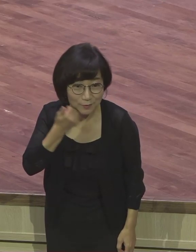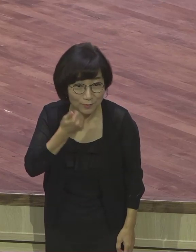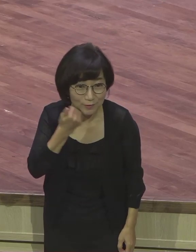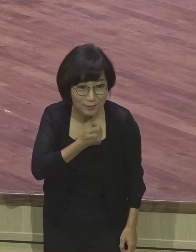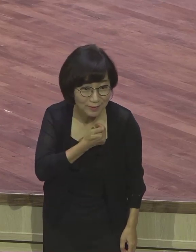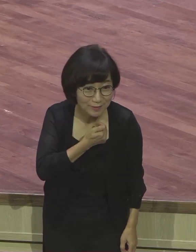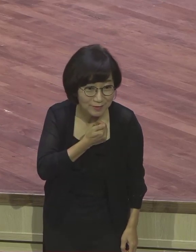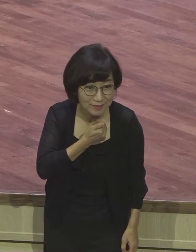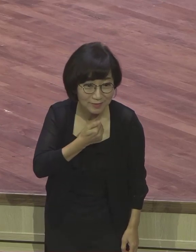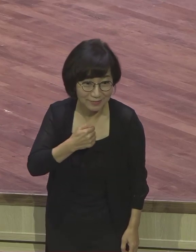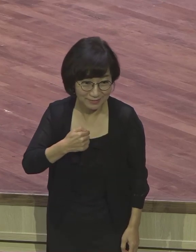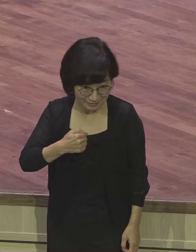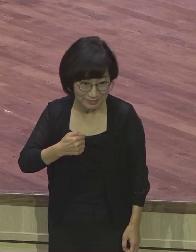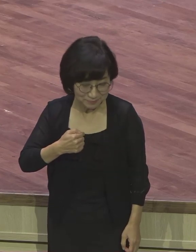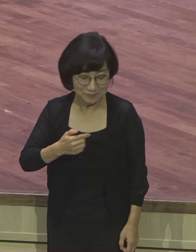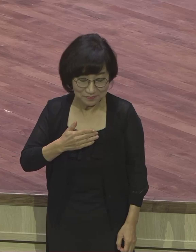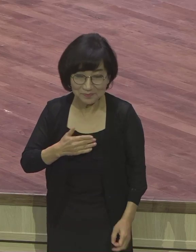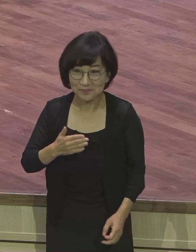못해.